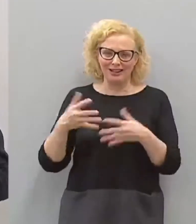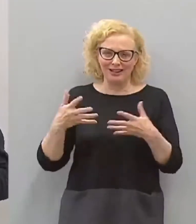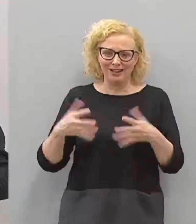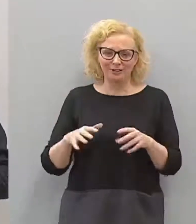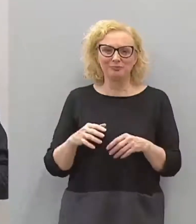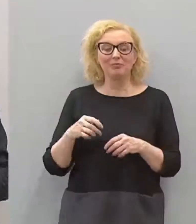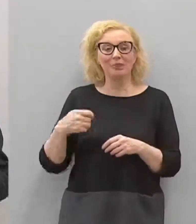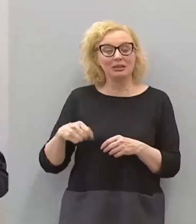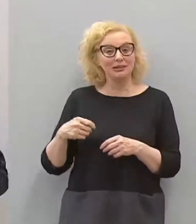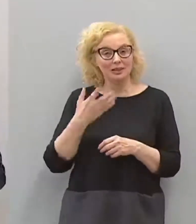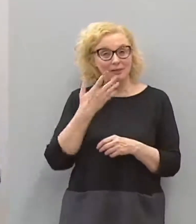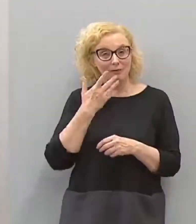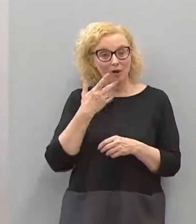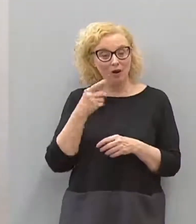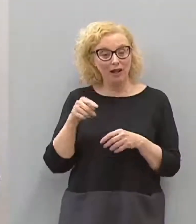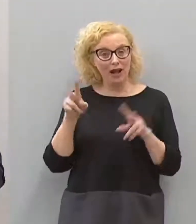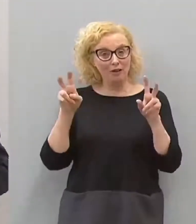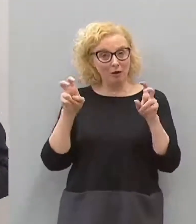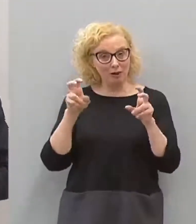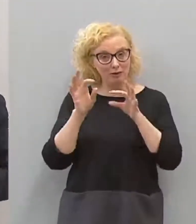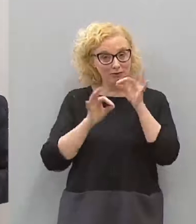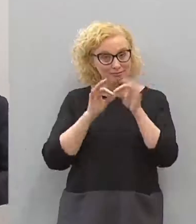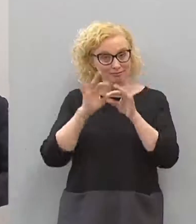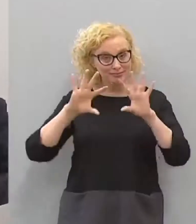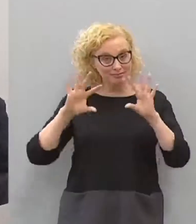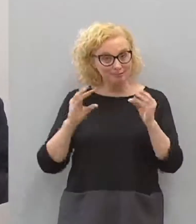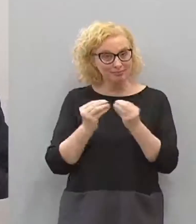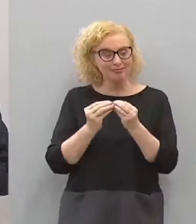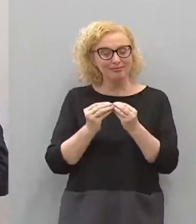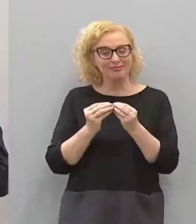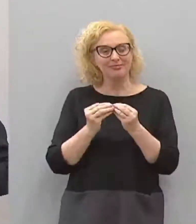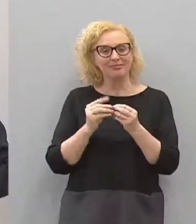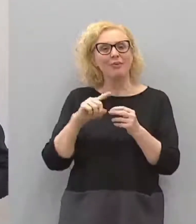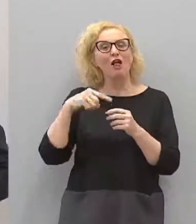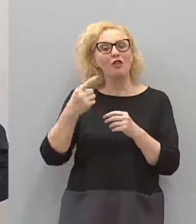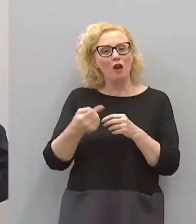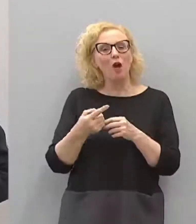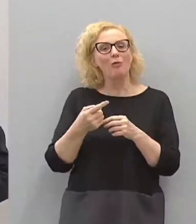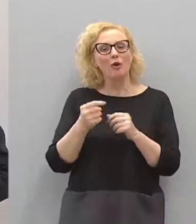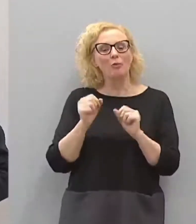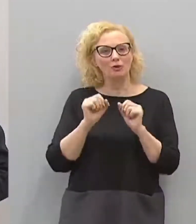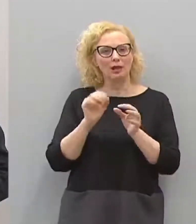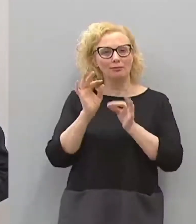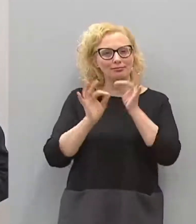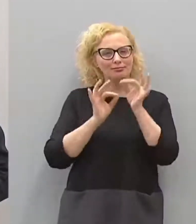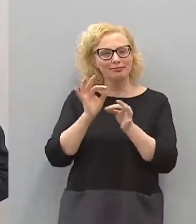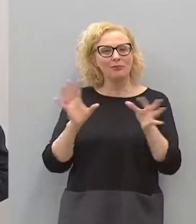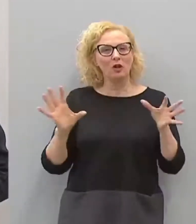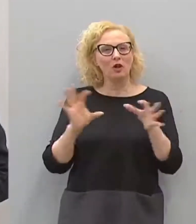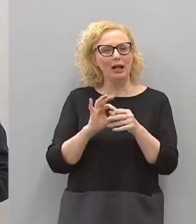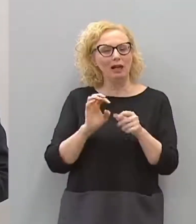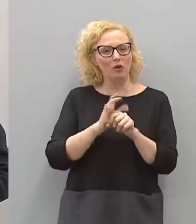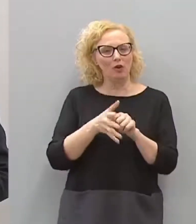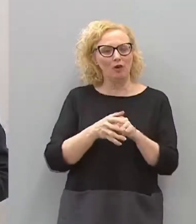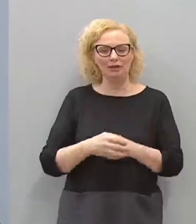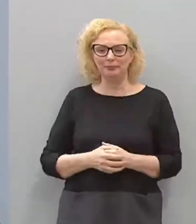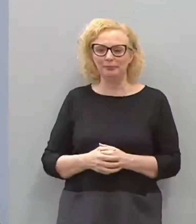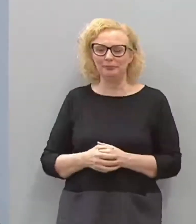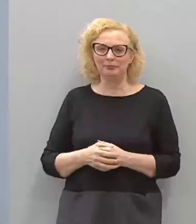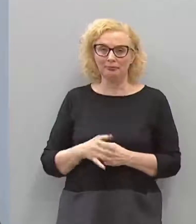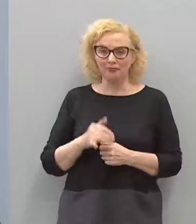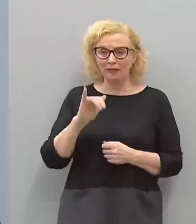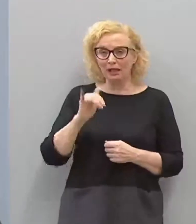se vuole chiudere questo capitolo legato alla giunta per poi passare a quello invece più attinente alla sfera co leader sia